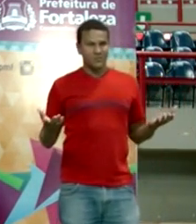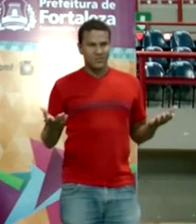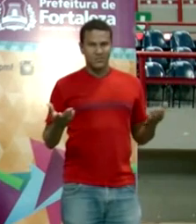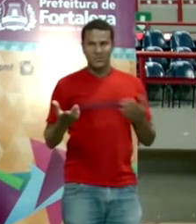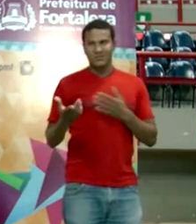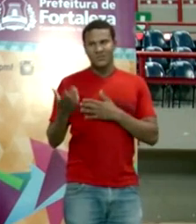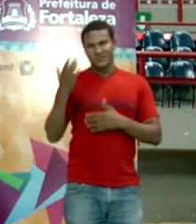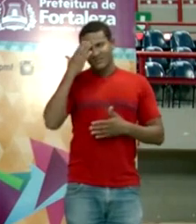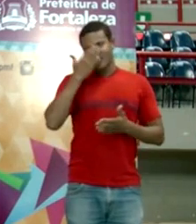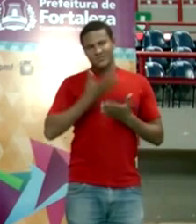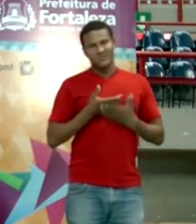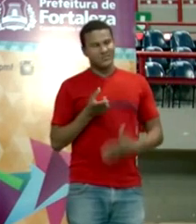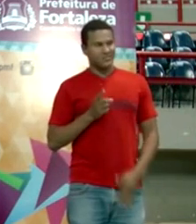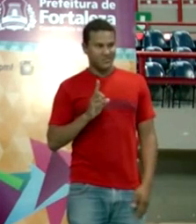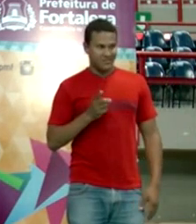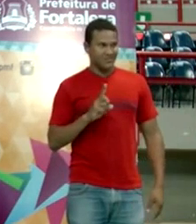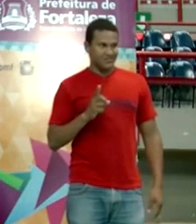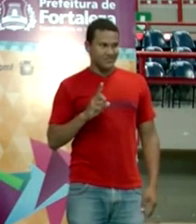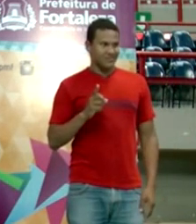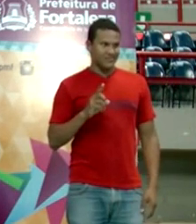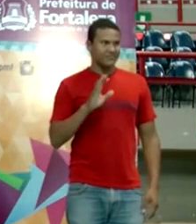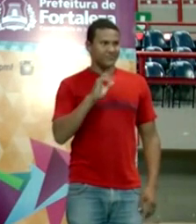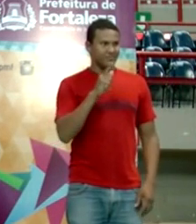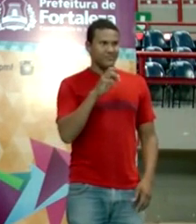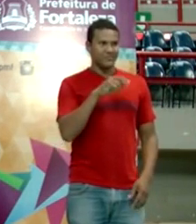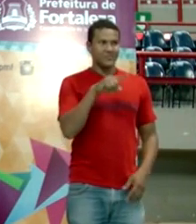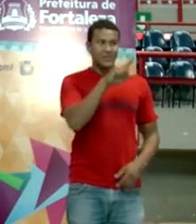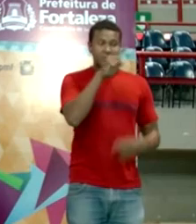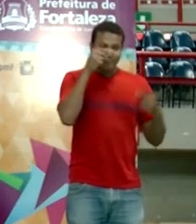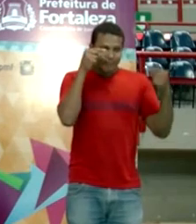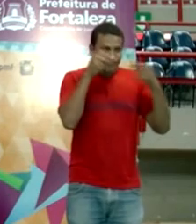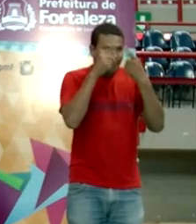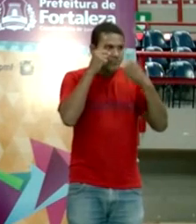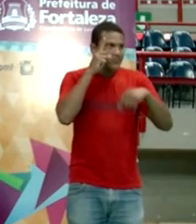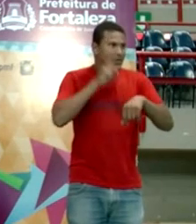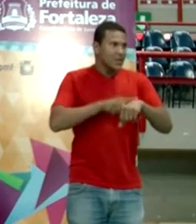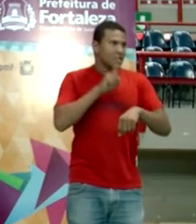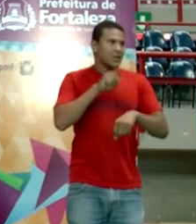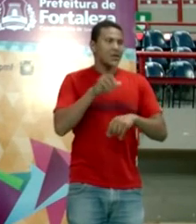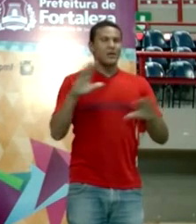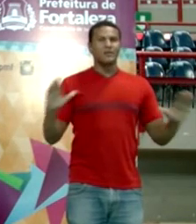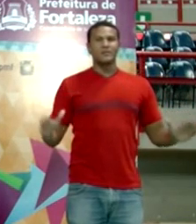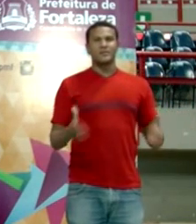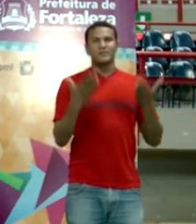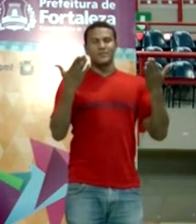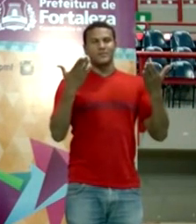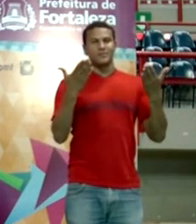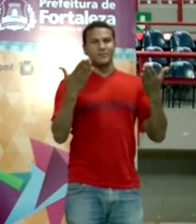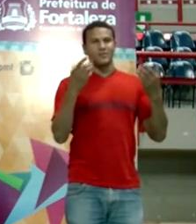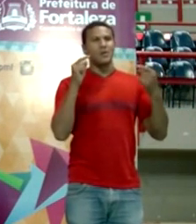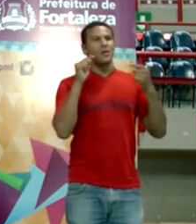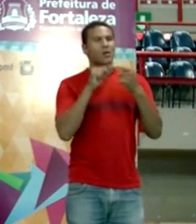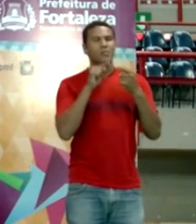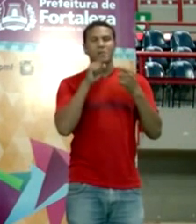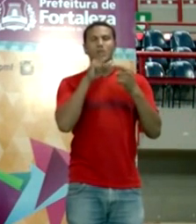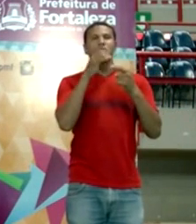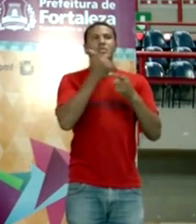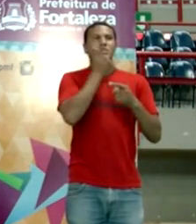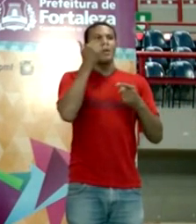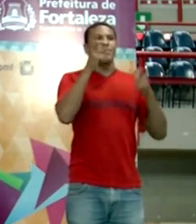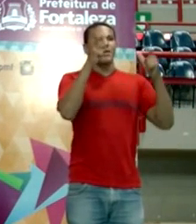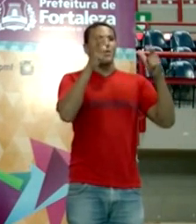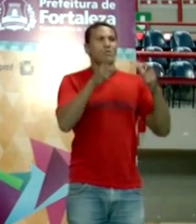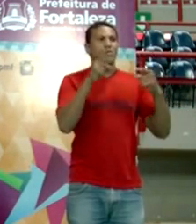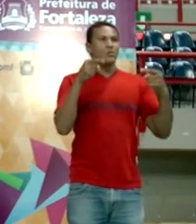não. Você tem a roupa certa para a ocasião certa. Você tem a